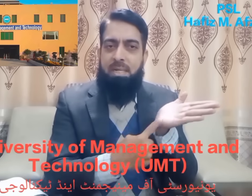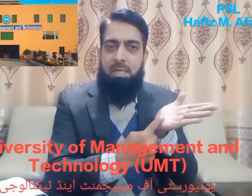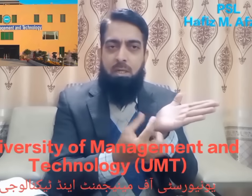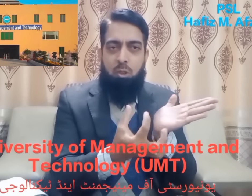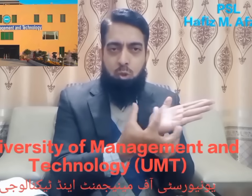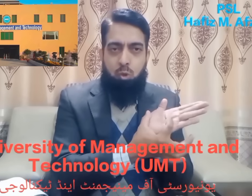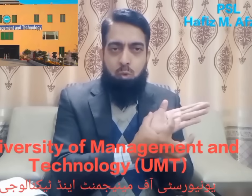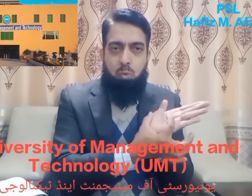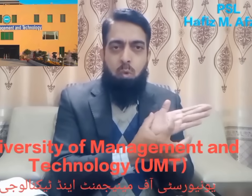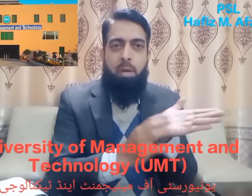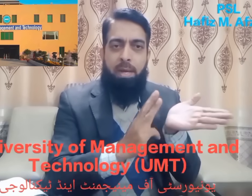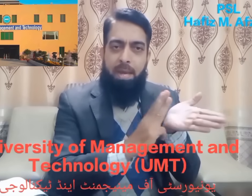UMT